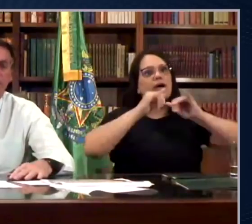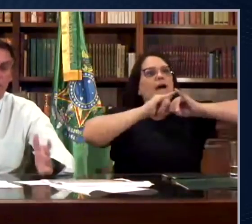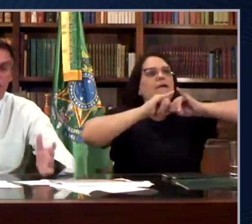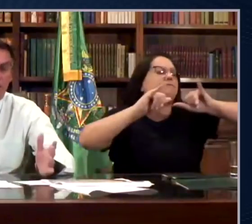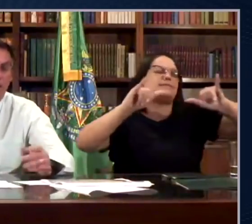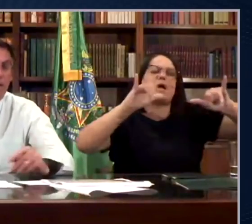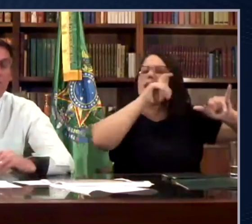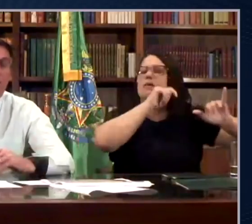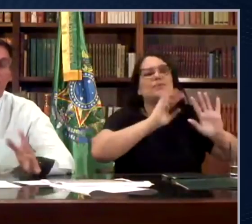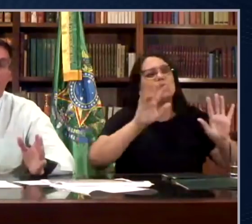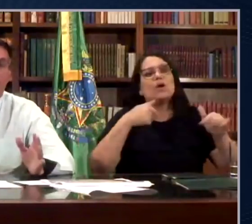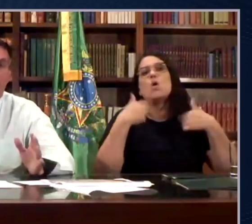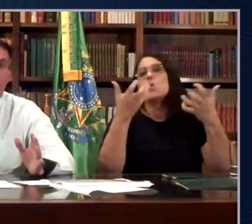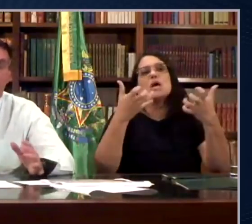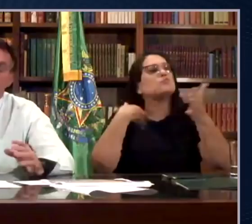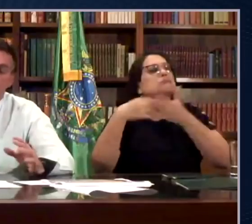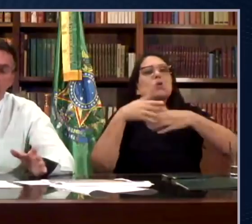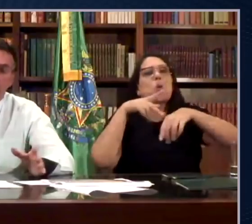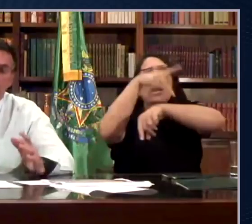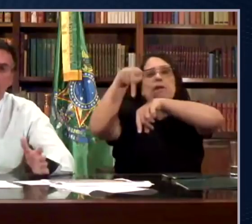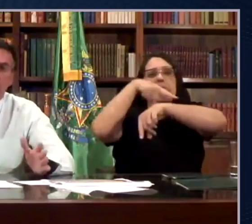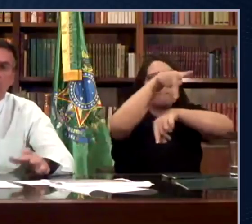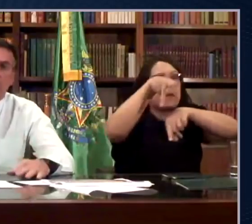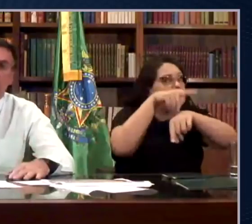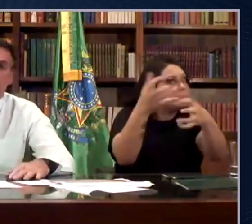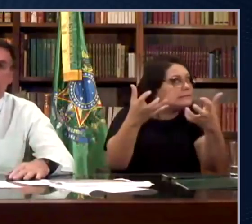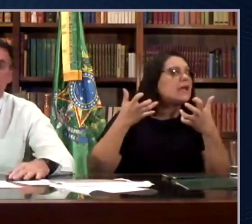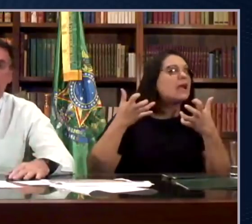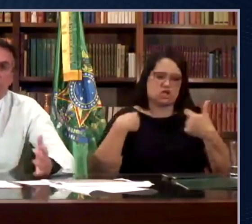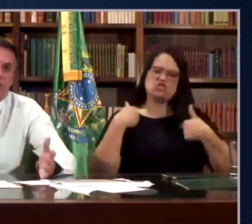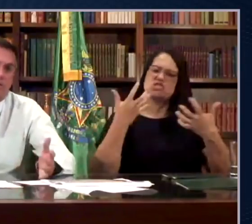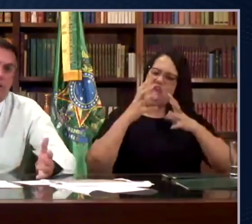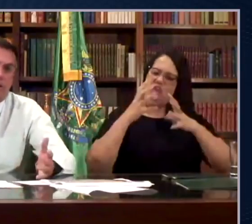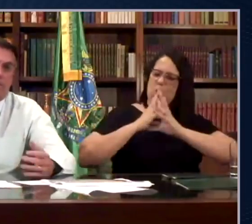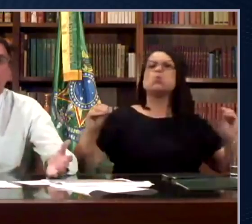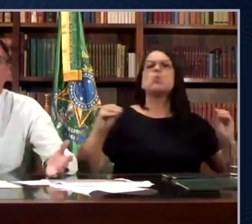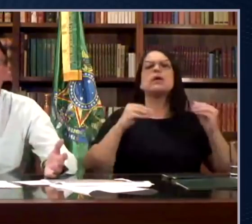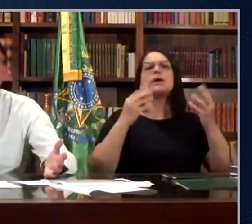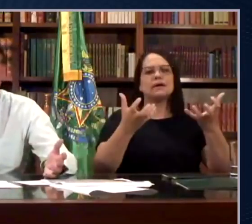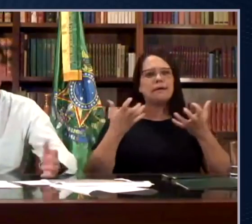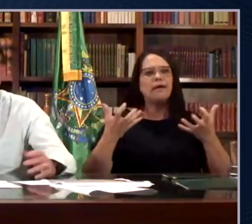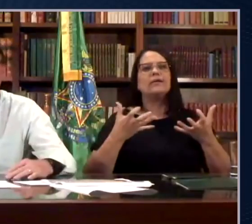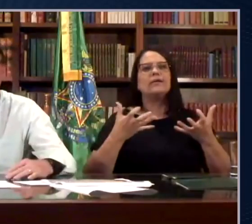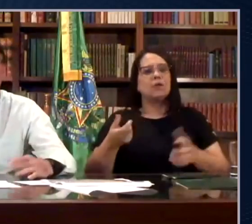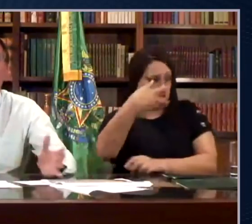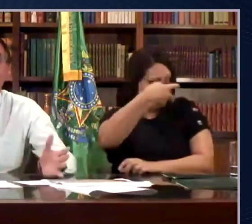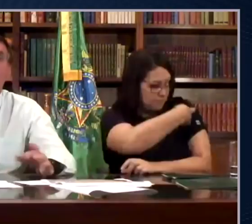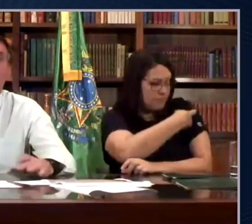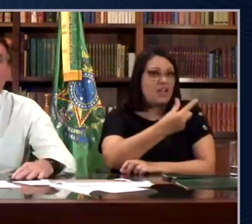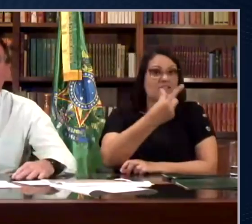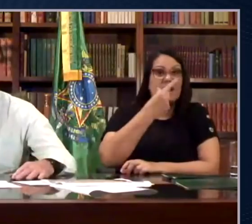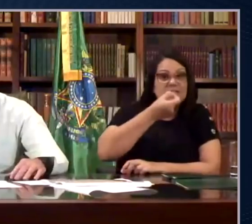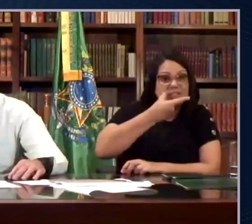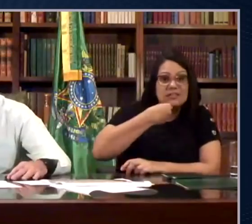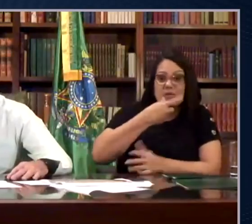todo brevemente. O que a gente mais quer, não interessa qual país, né? É que nós queremos aí a cura disso aí, já que para vacina agora pode ser que